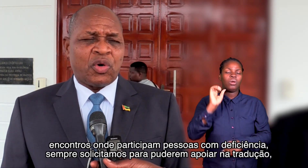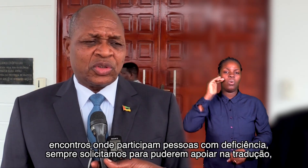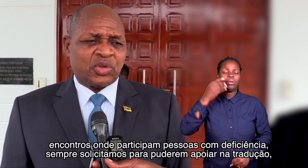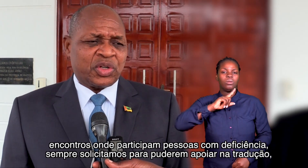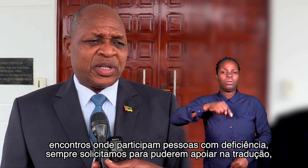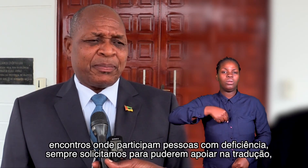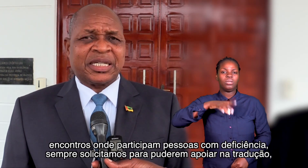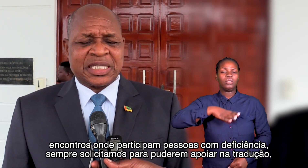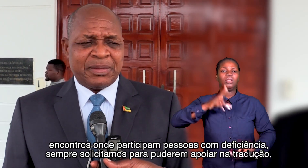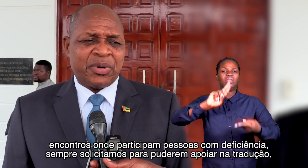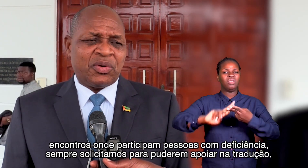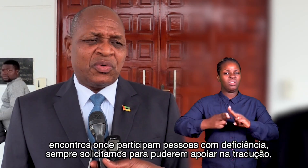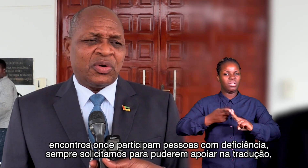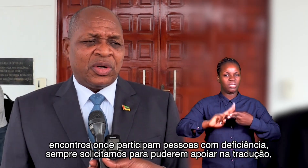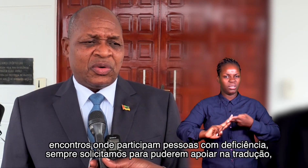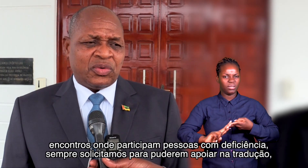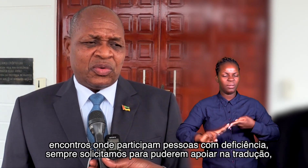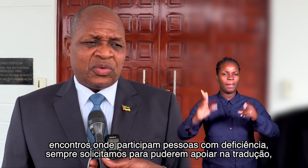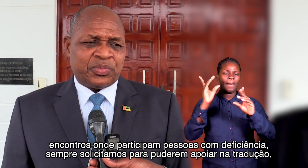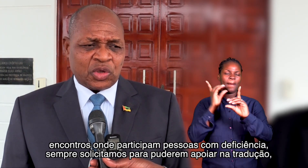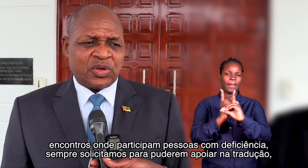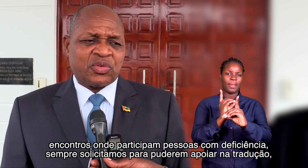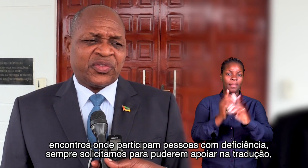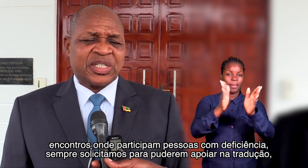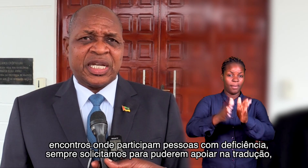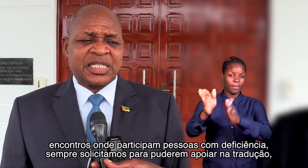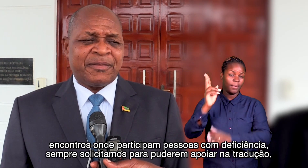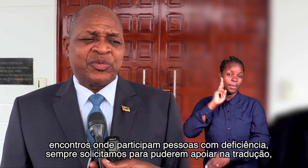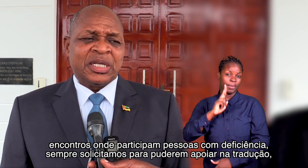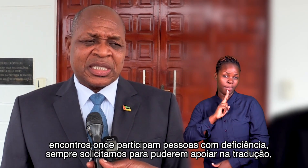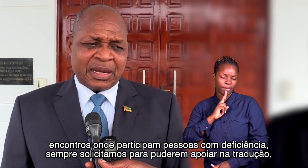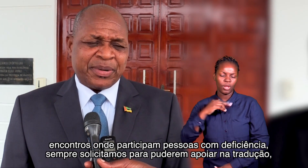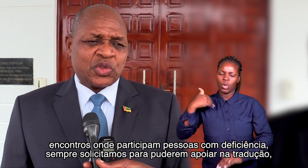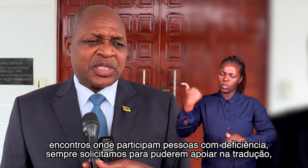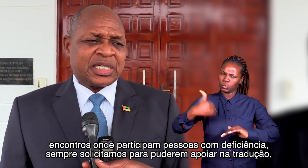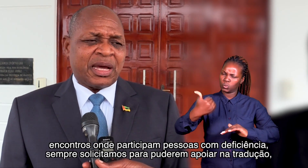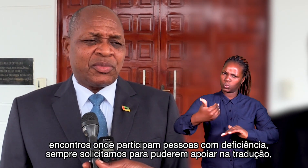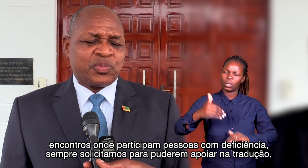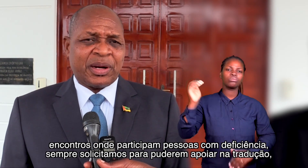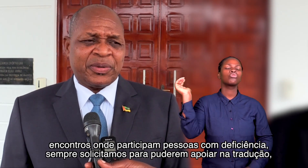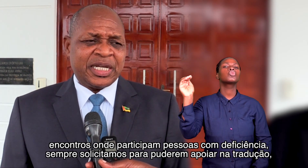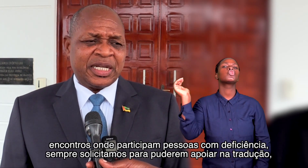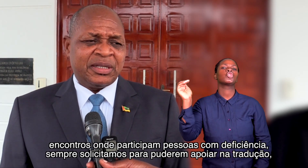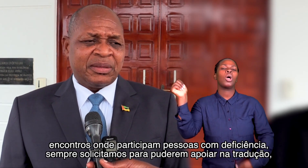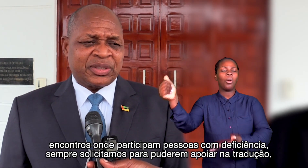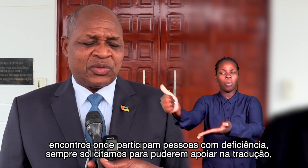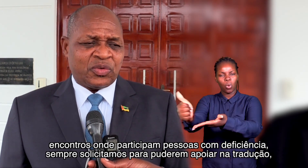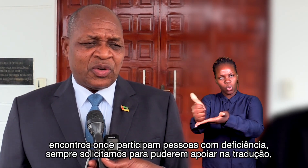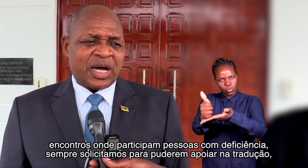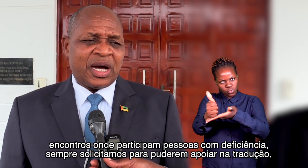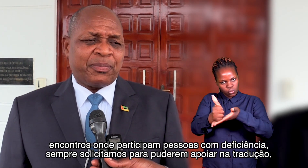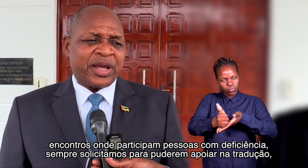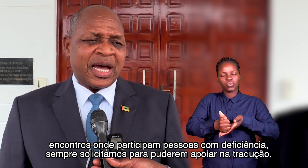temos encontros onde participam pessoas com deficiência, sempre solicitamos para poderem,